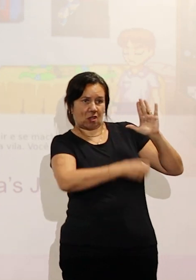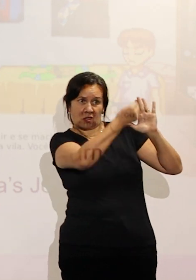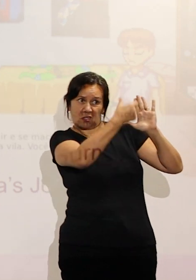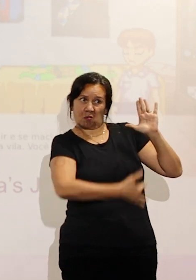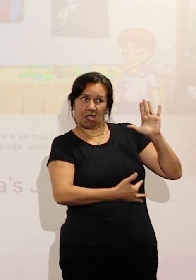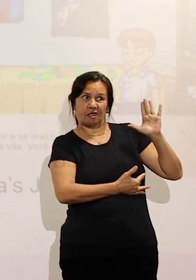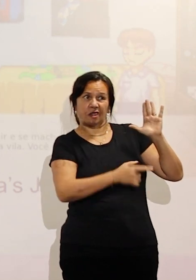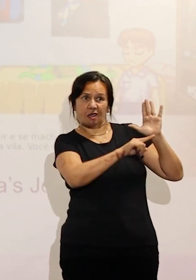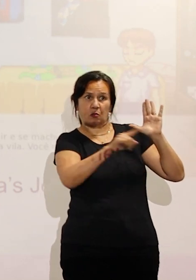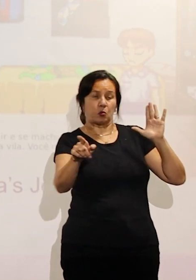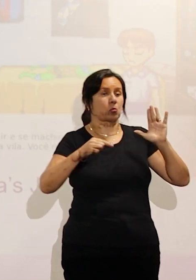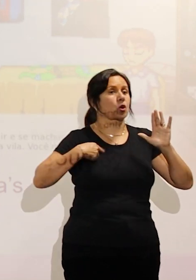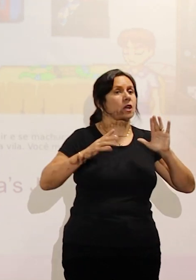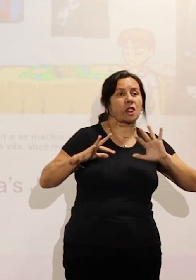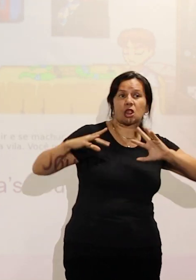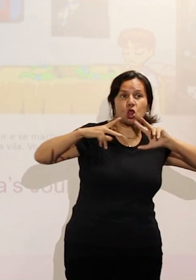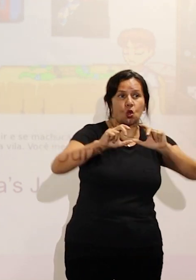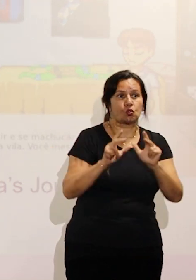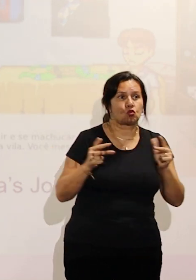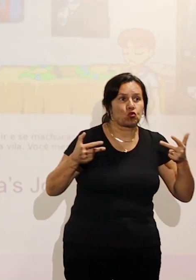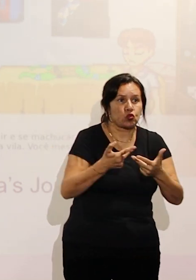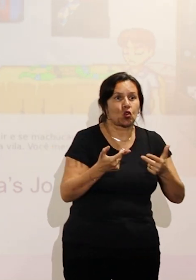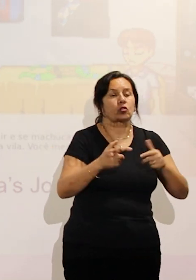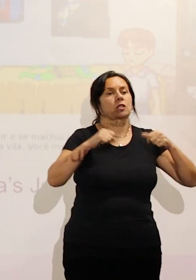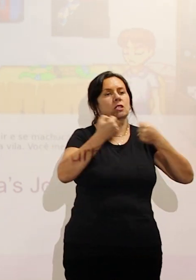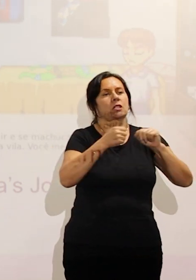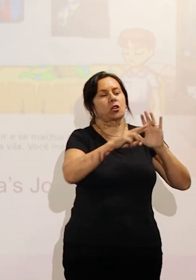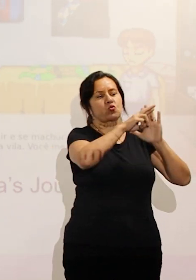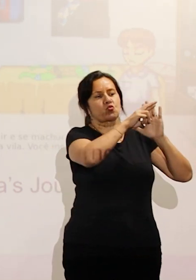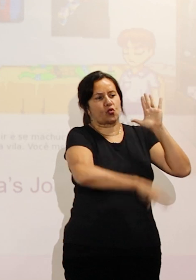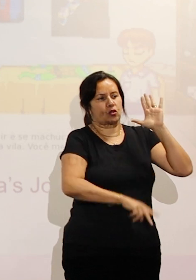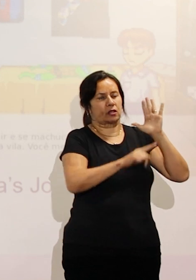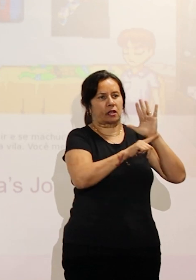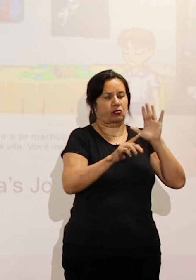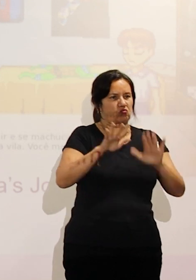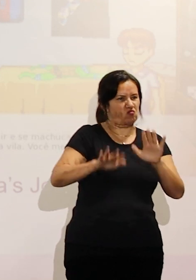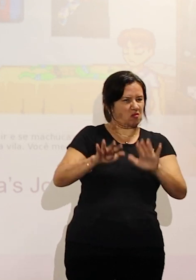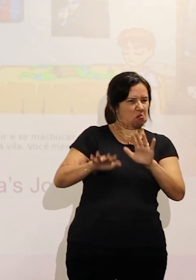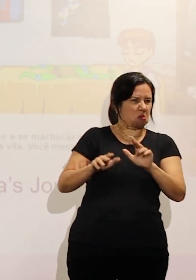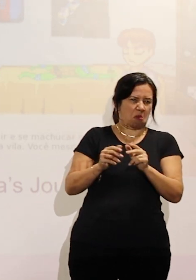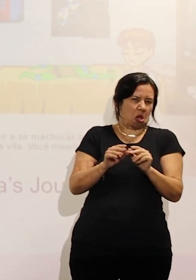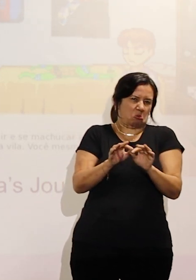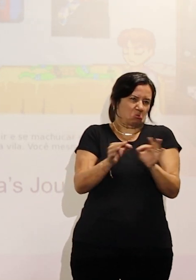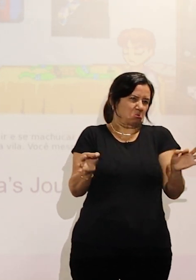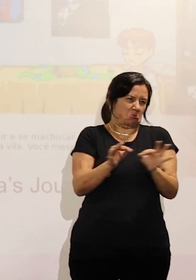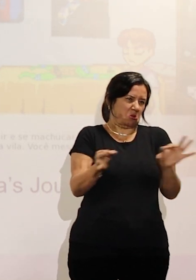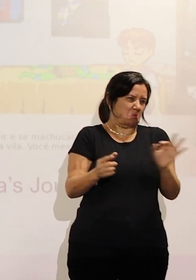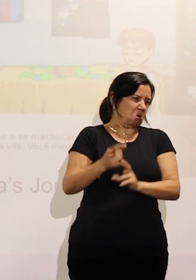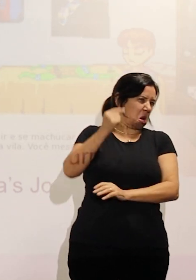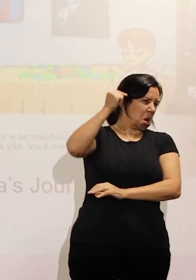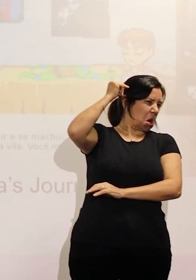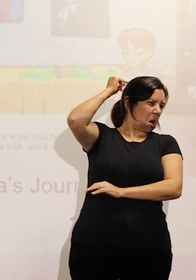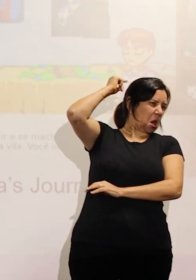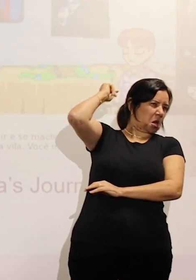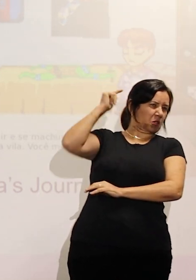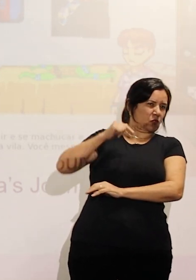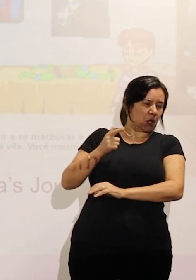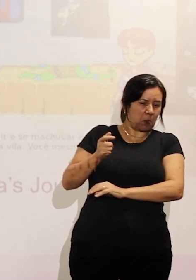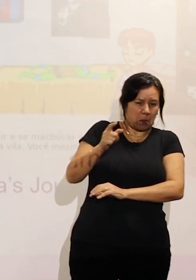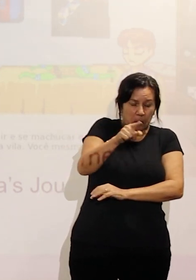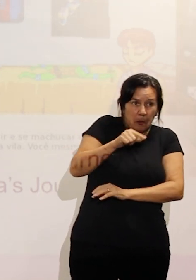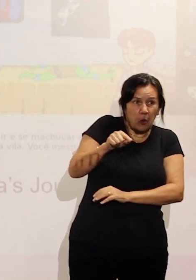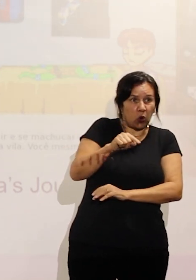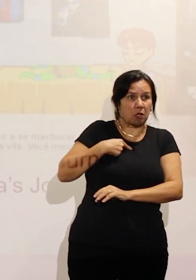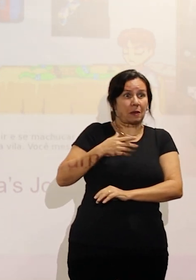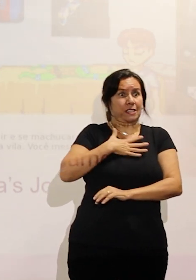gente fala que todos os jogos têm narrativa. Não importa se é aquele joguinho do Atari que você jogava infinitamente por pontos. Eu lembro que eu gostava